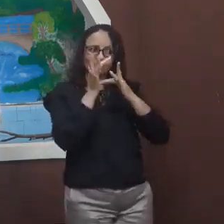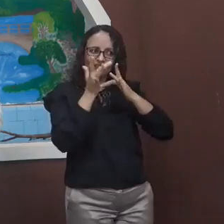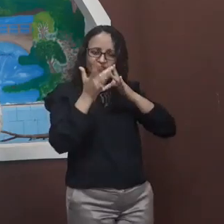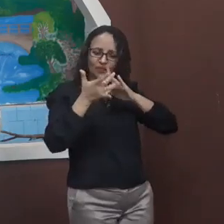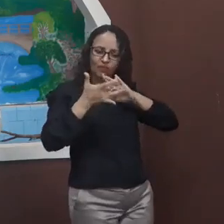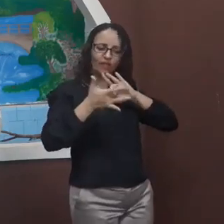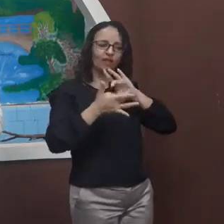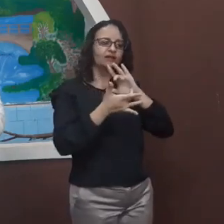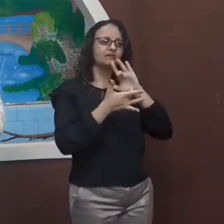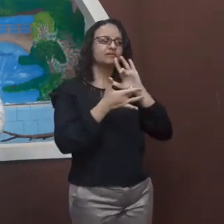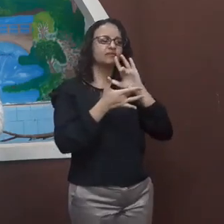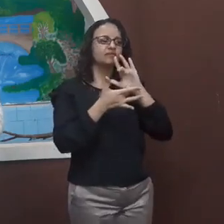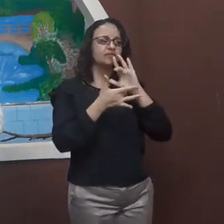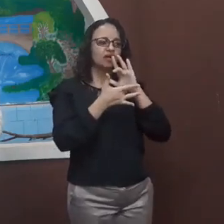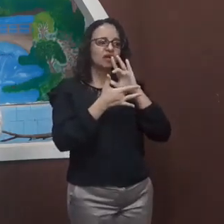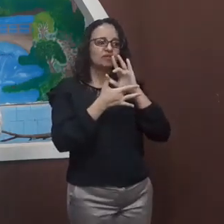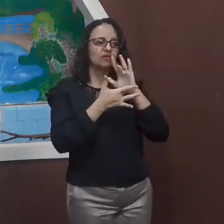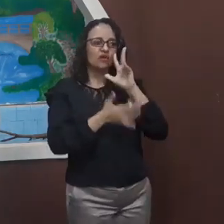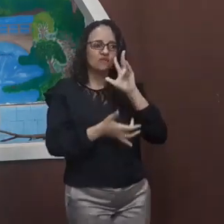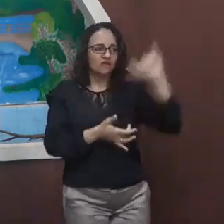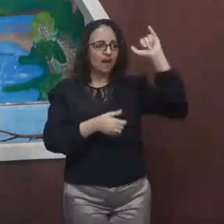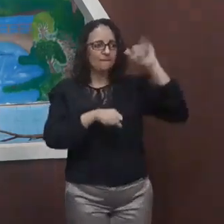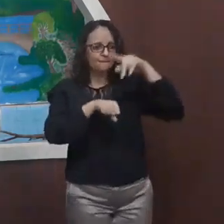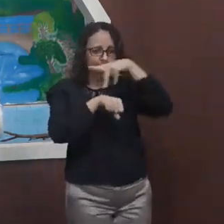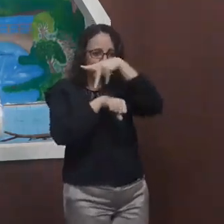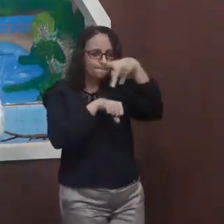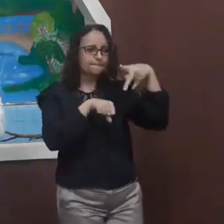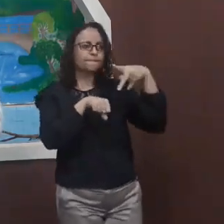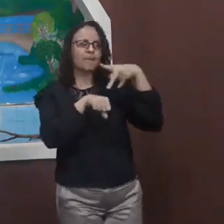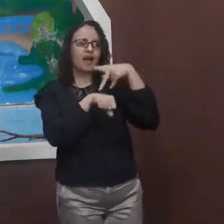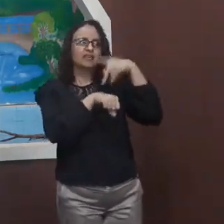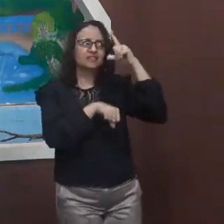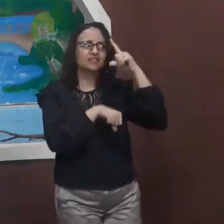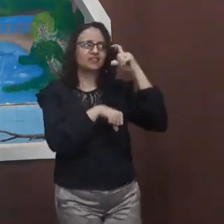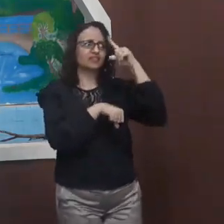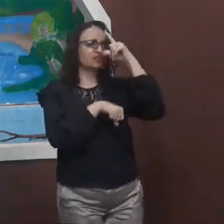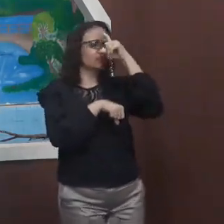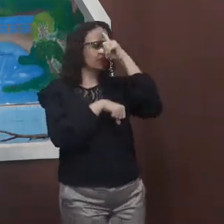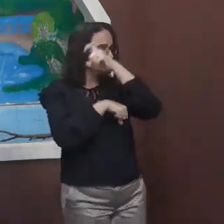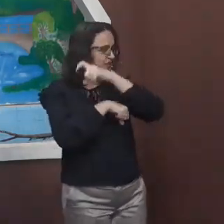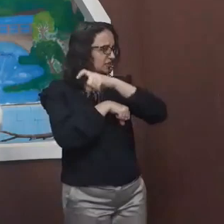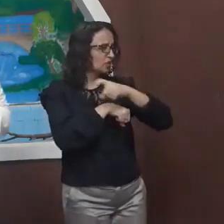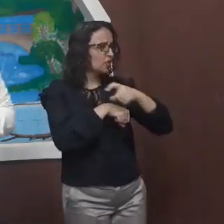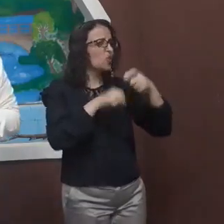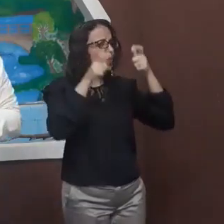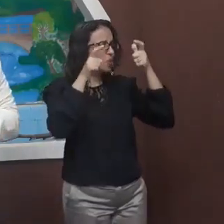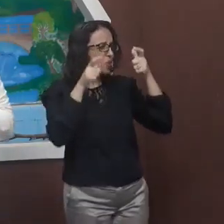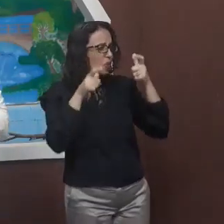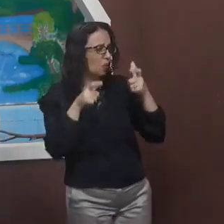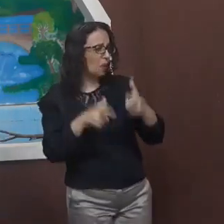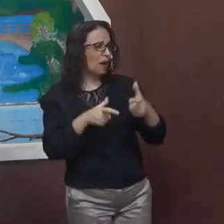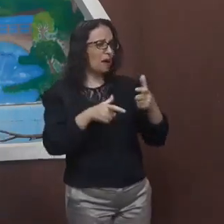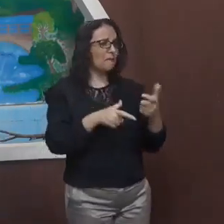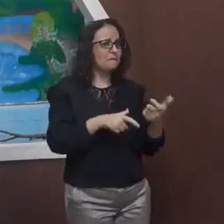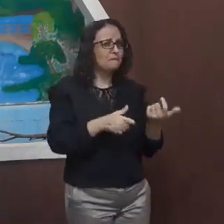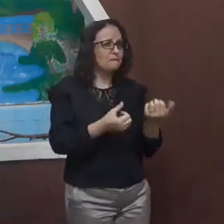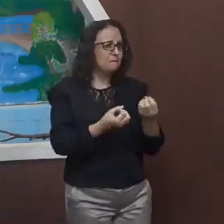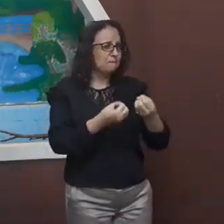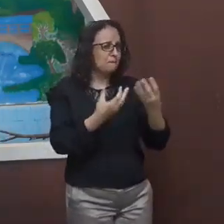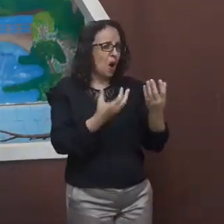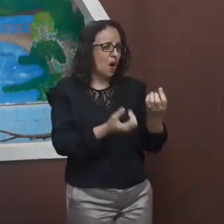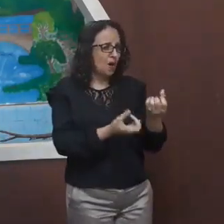para um país maravilhoso. Jesus foi para a Palestina, que estava sendo dominada, uma terra poerenta, uma